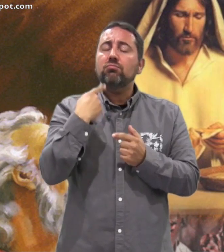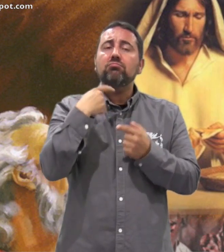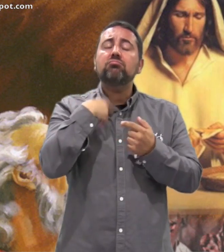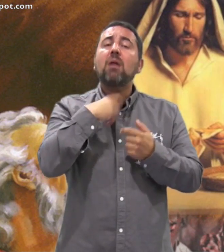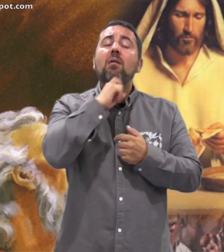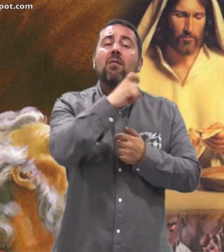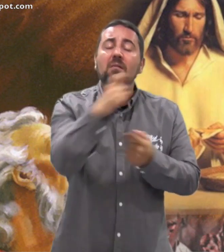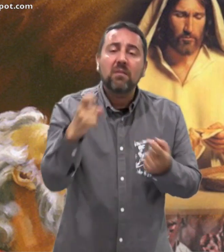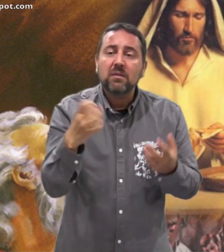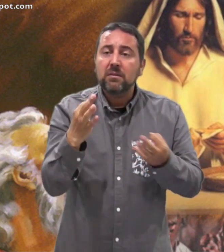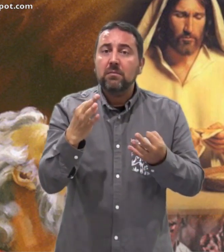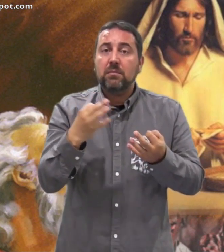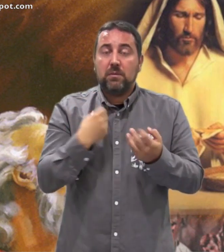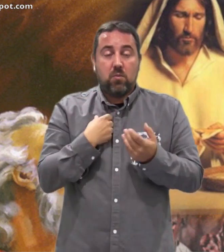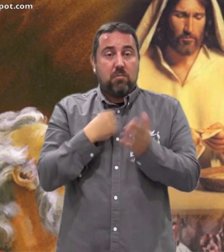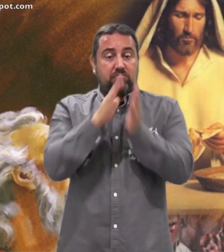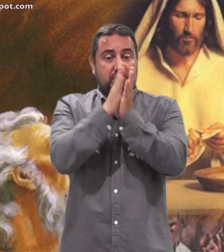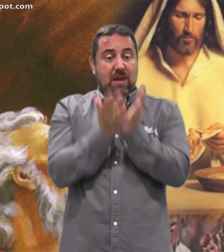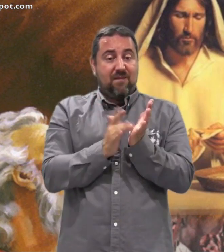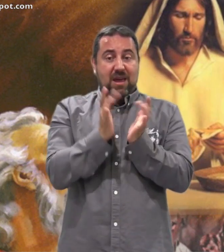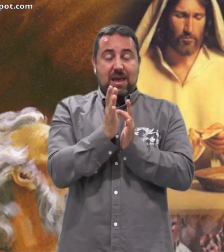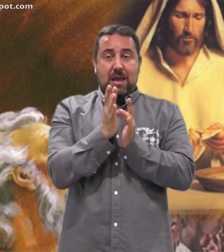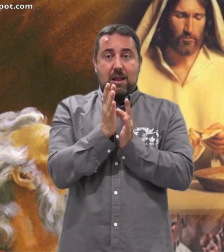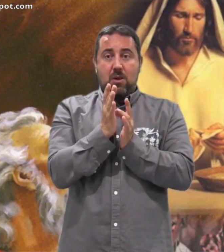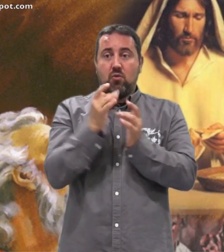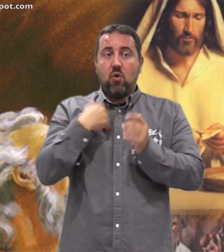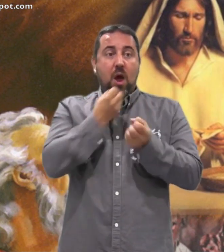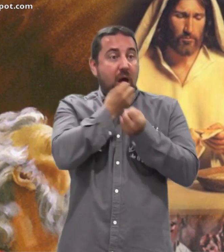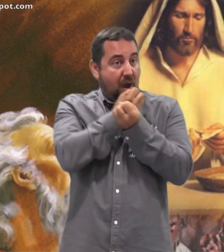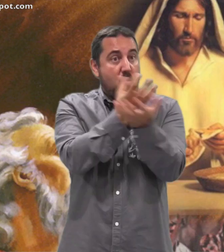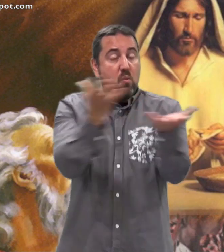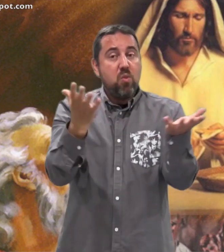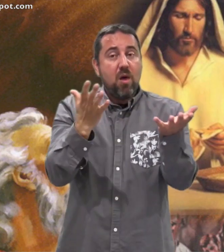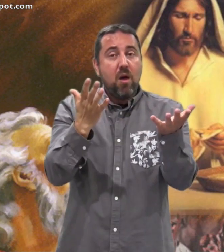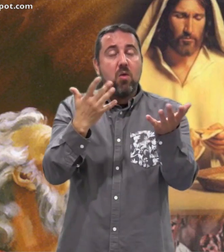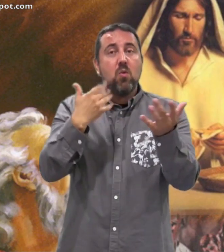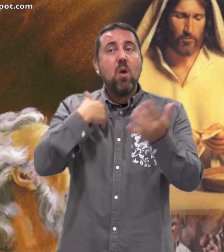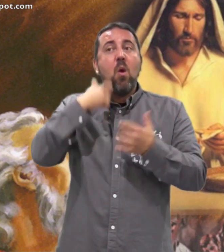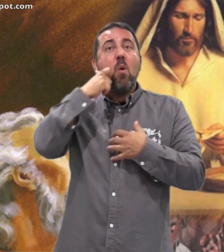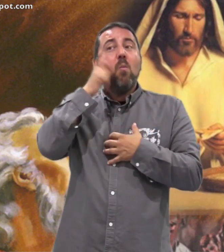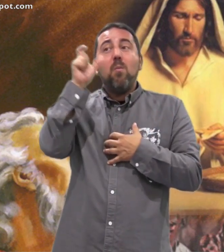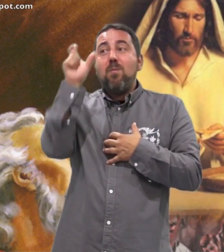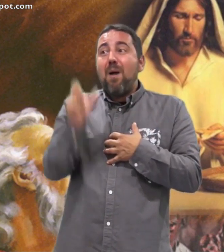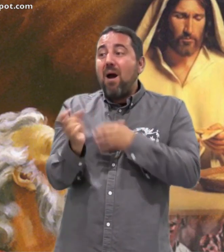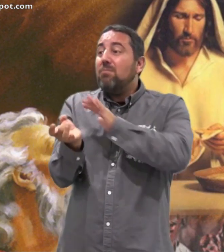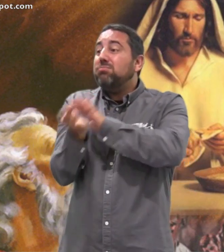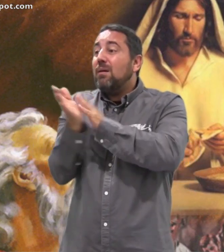Os hago saber, hermanos, que el Evangelio anunciado por mí no es